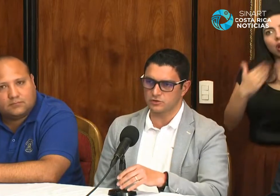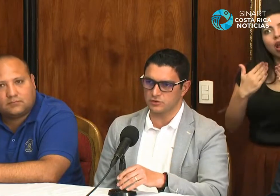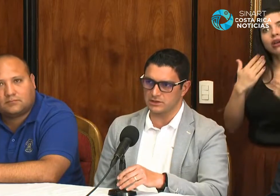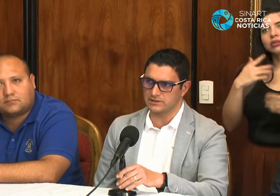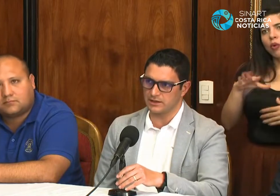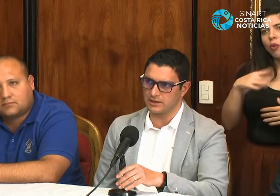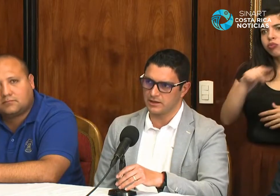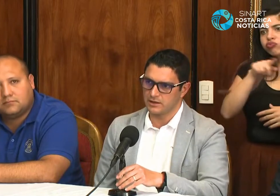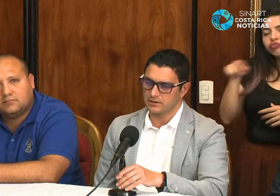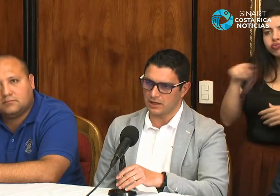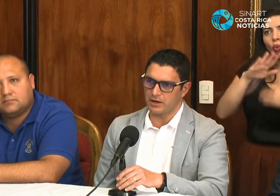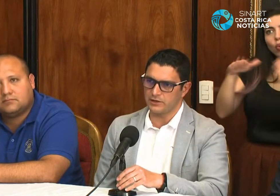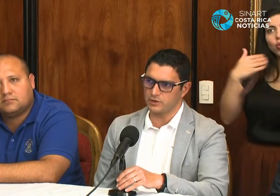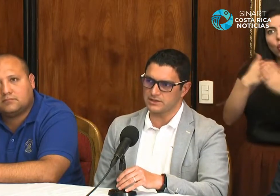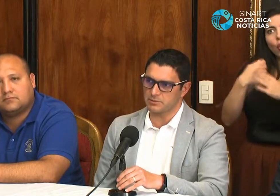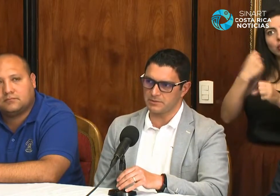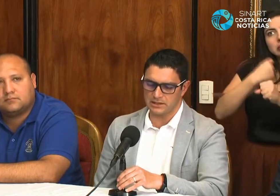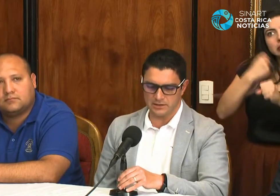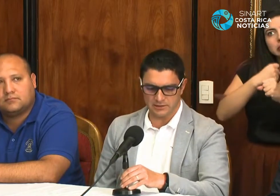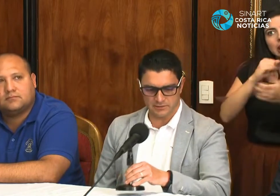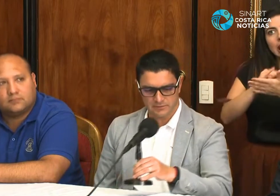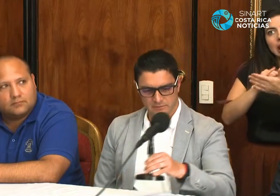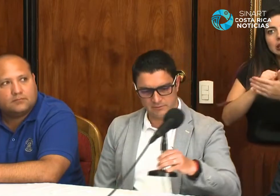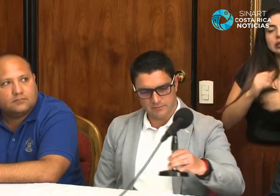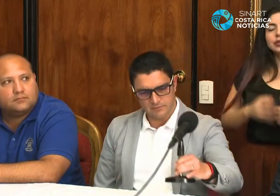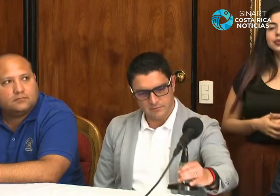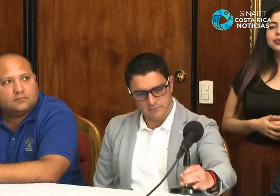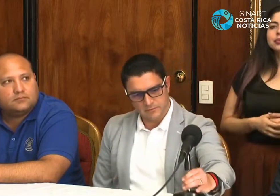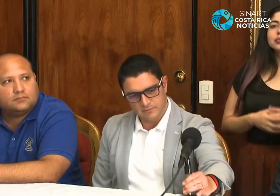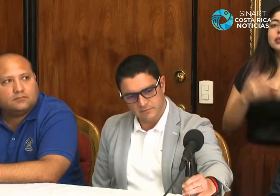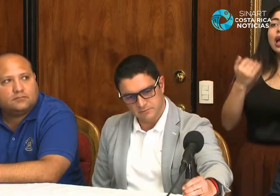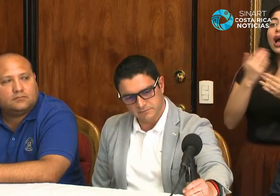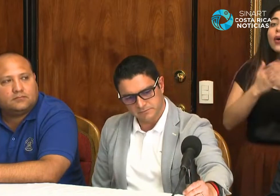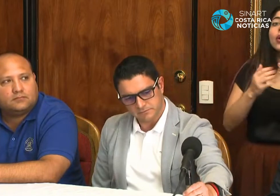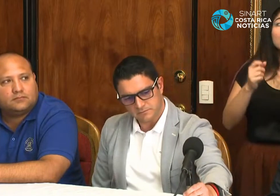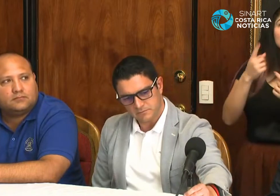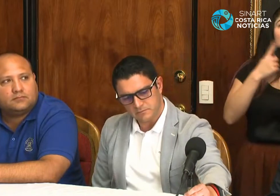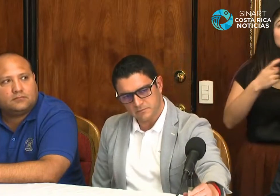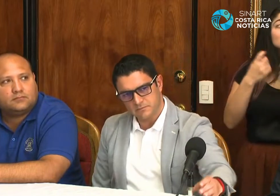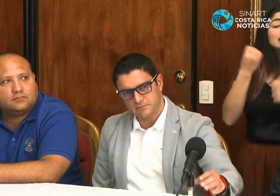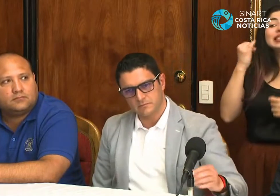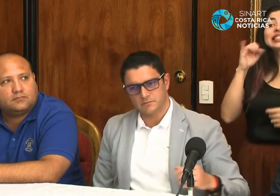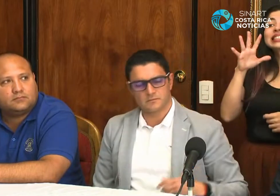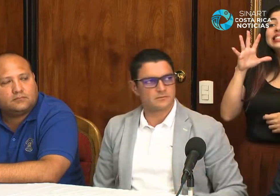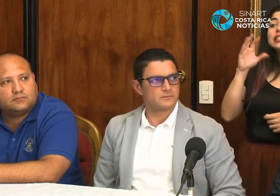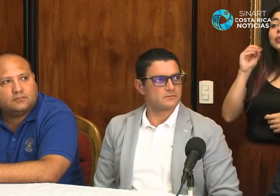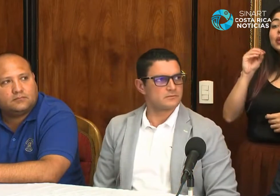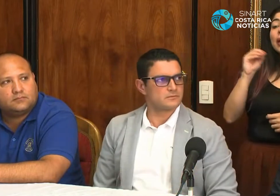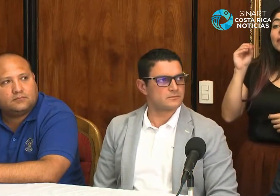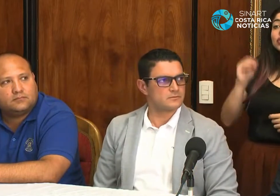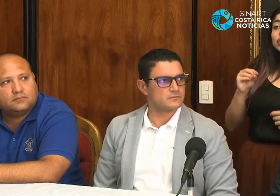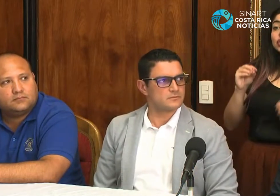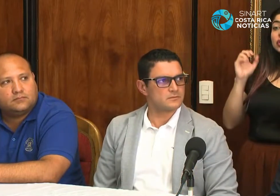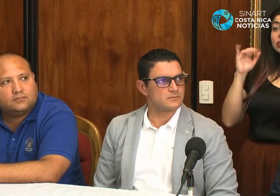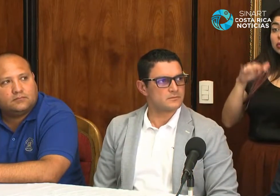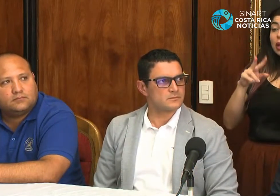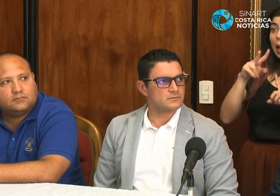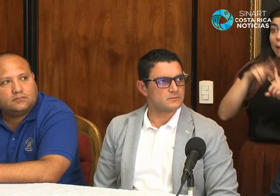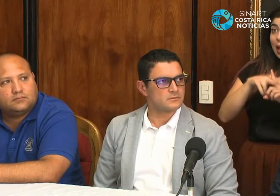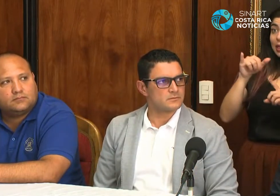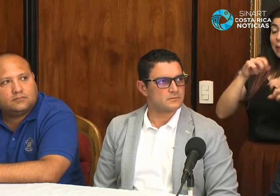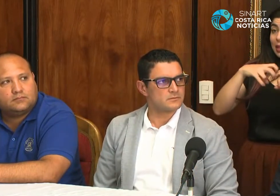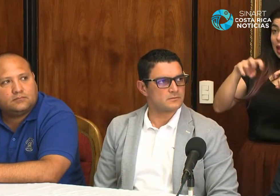verdad a todos los que están trabajando en esa primera línea. Tenemos consulta si el 50% de aforo también aplica